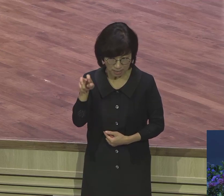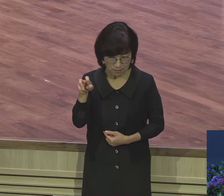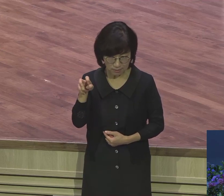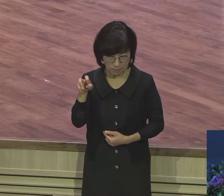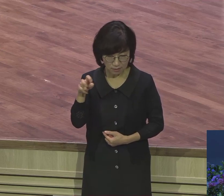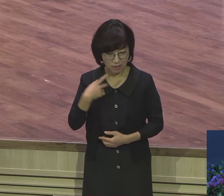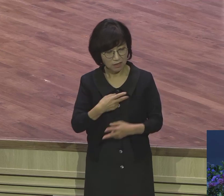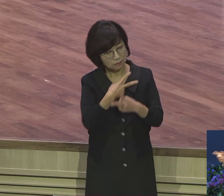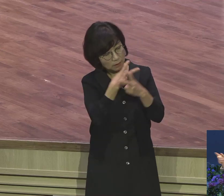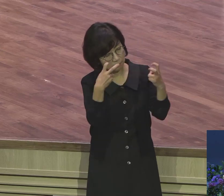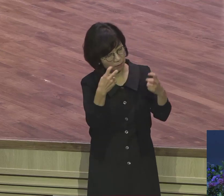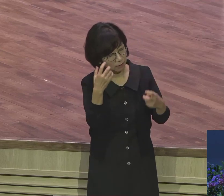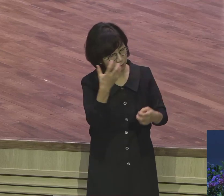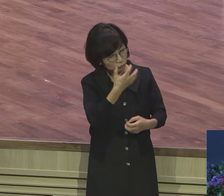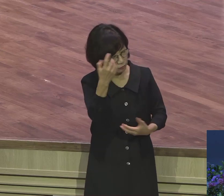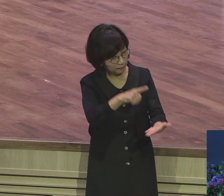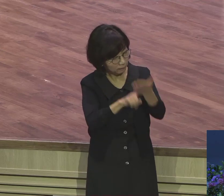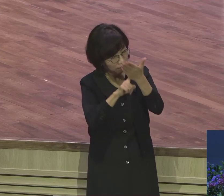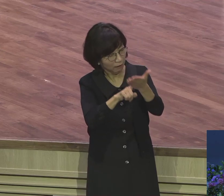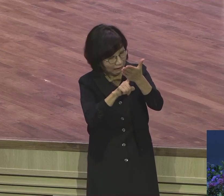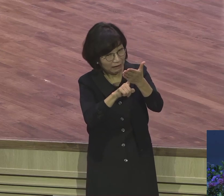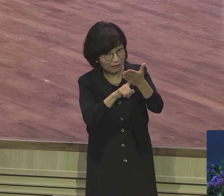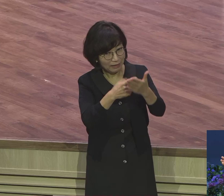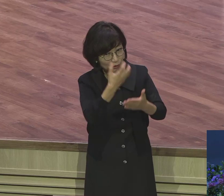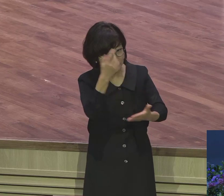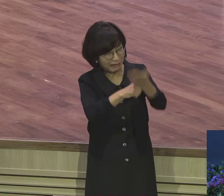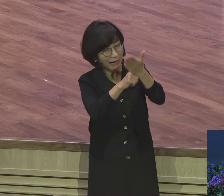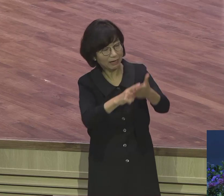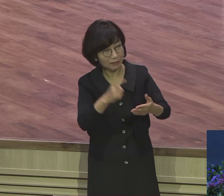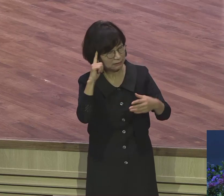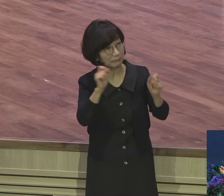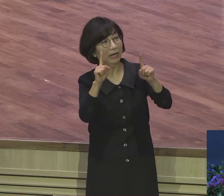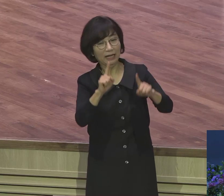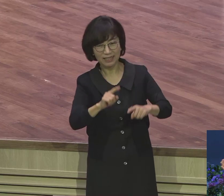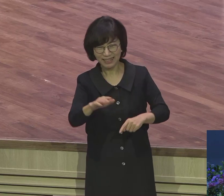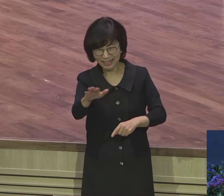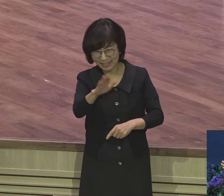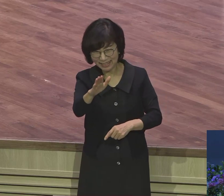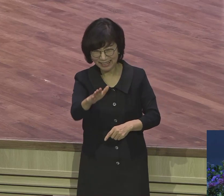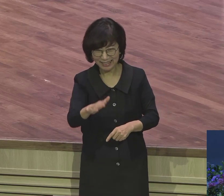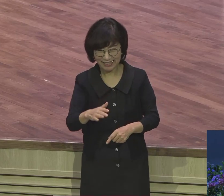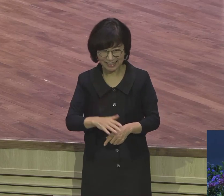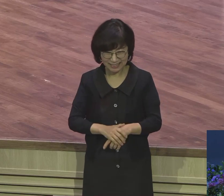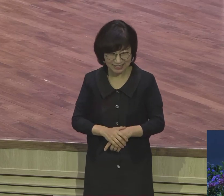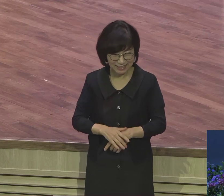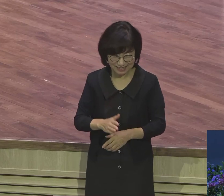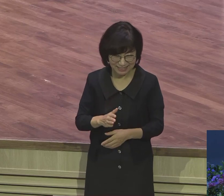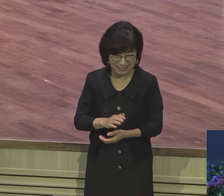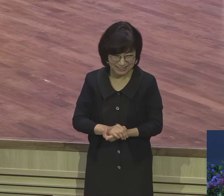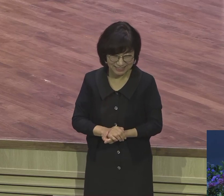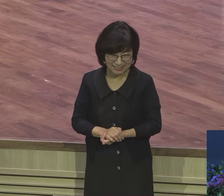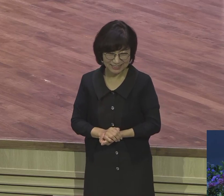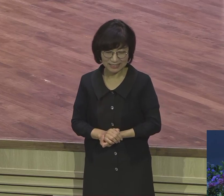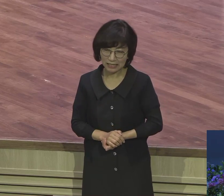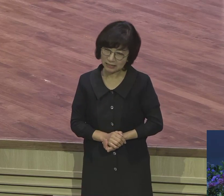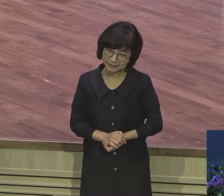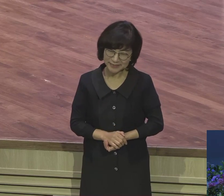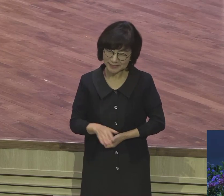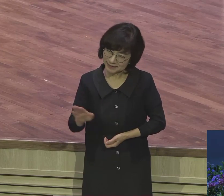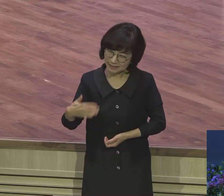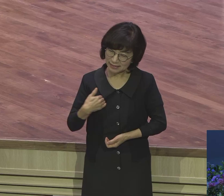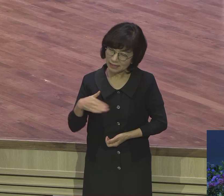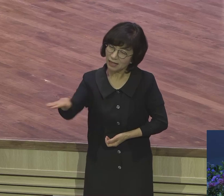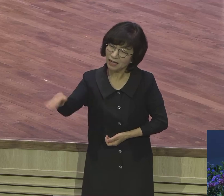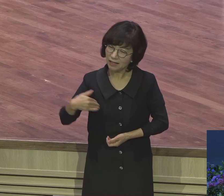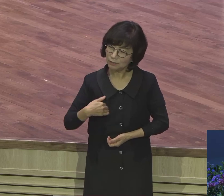여러분이요 그 화해 해버려야 돼요. 같이 찾아 당신은 전혀 안 그러는지 모르겠는데 내가 이상하게 마음이